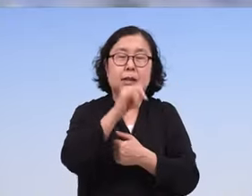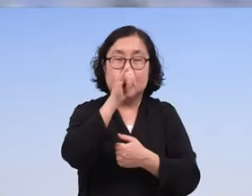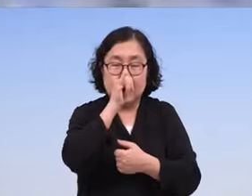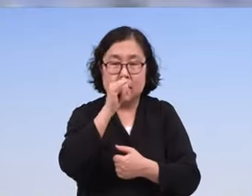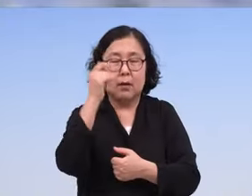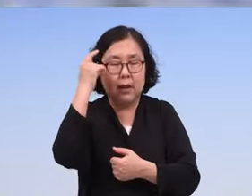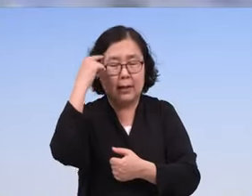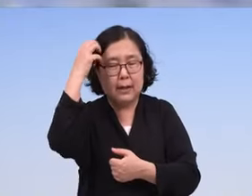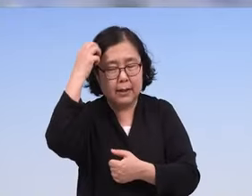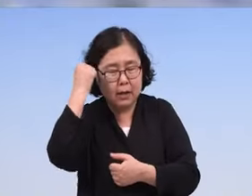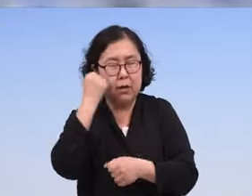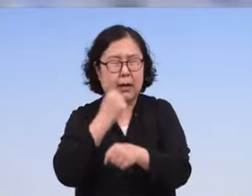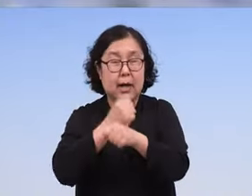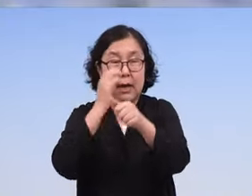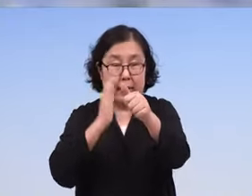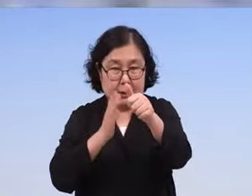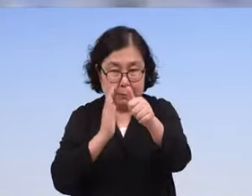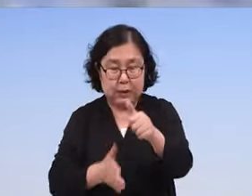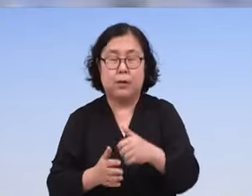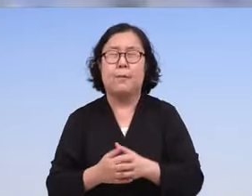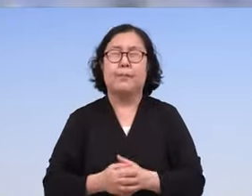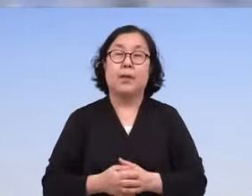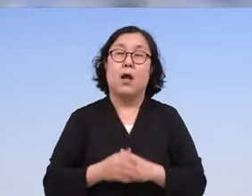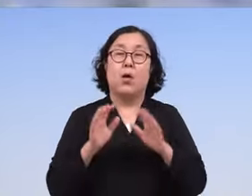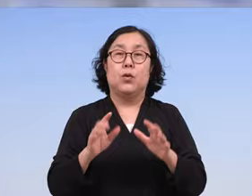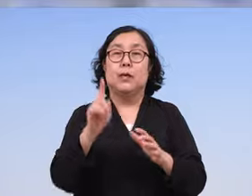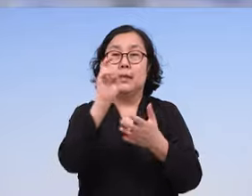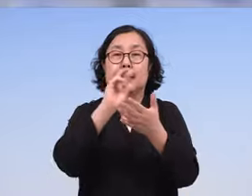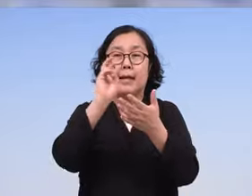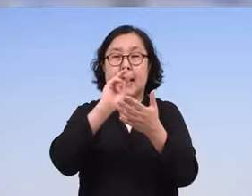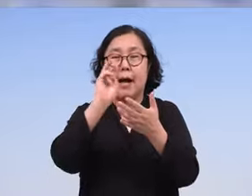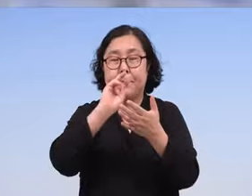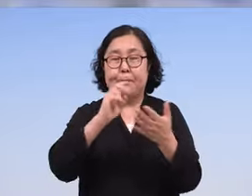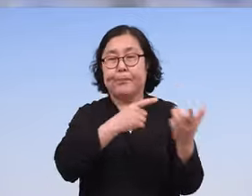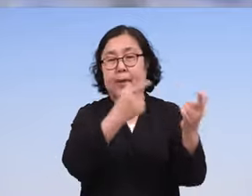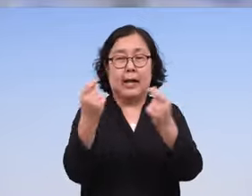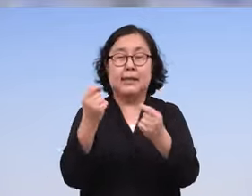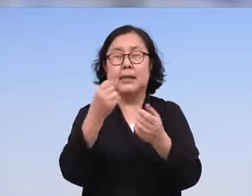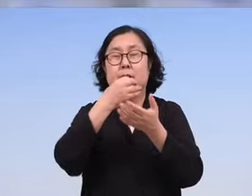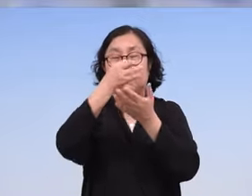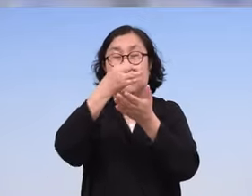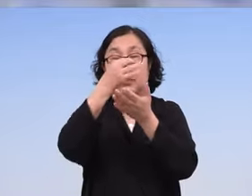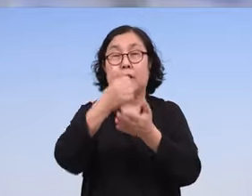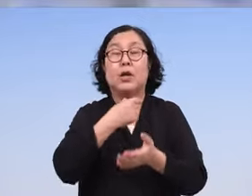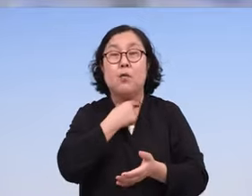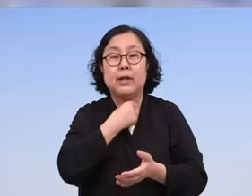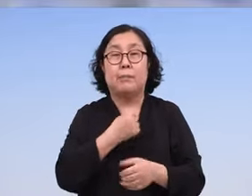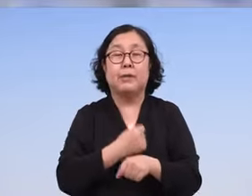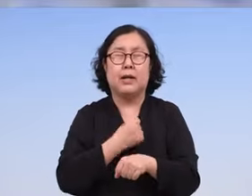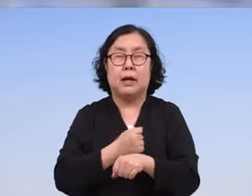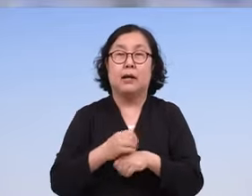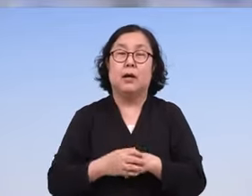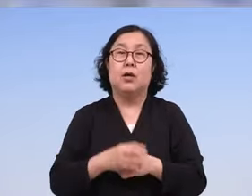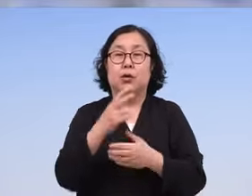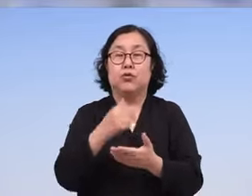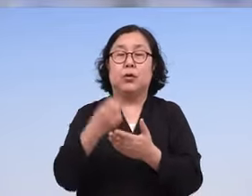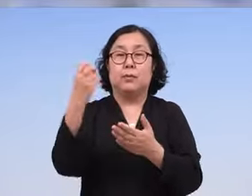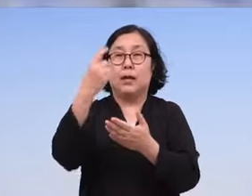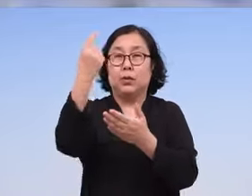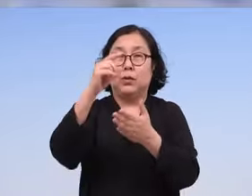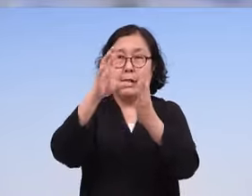어떻게 아느냐. 오늘 이 찬양을 같이 부르고 말씀을 마무리하기 원합니다. 요즘 이 찬양이 참 자주